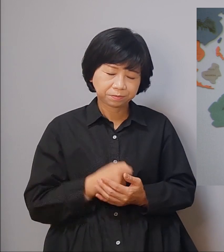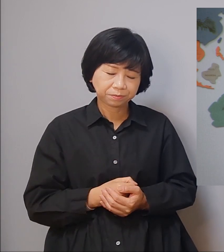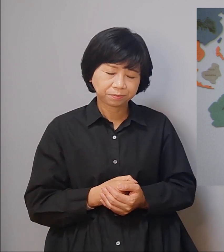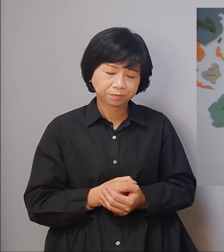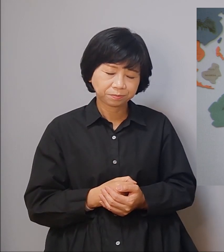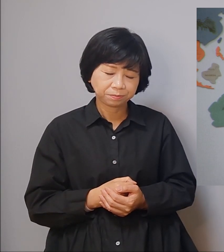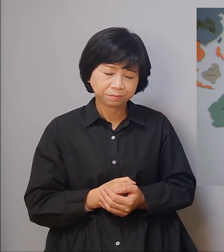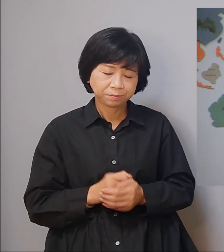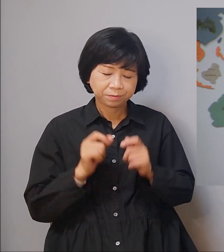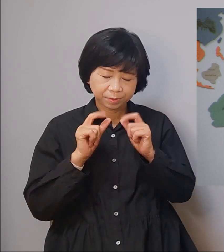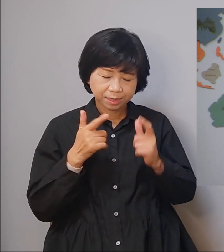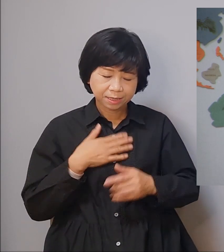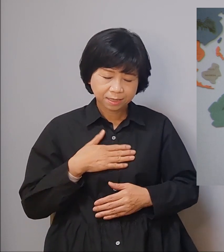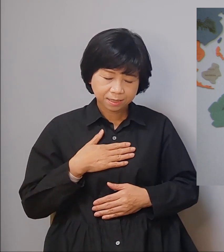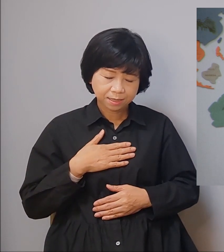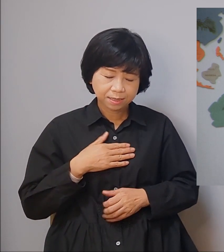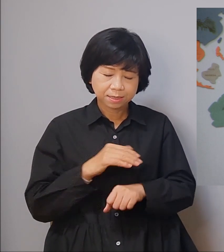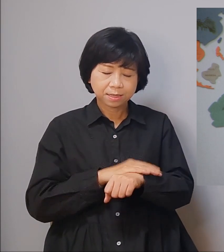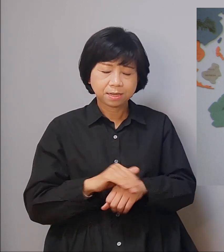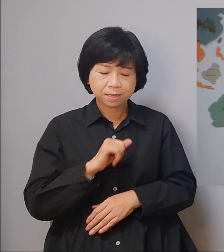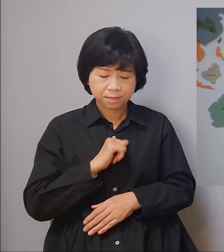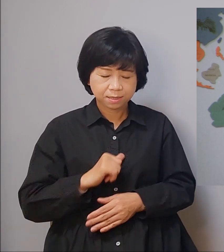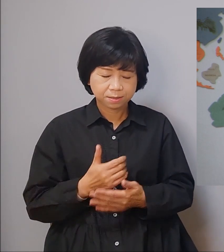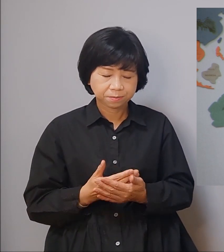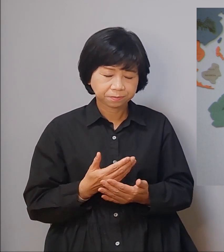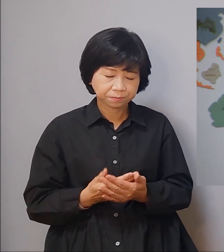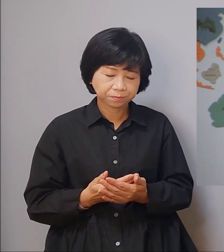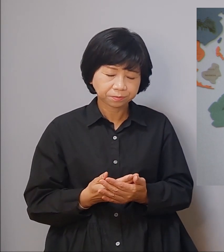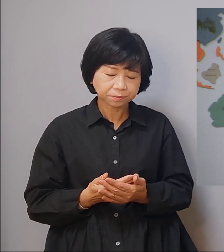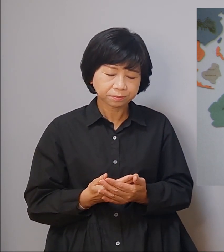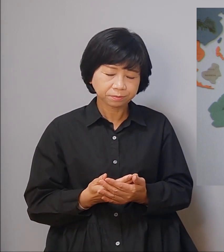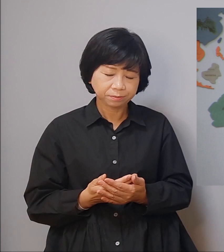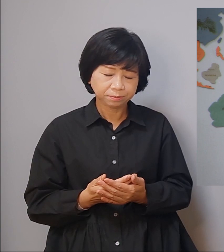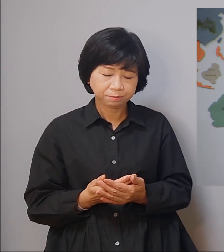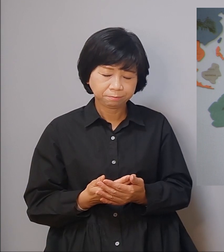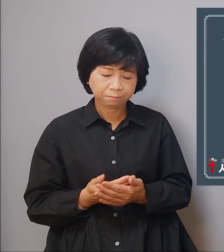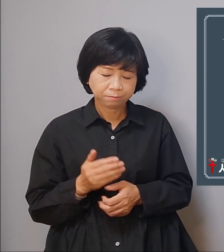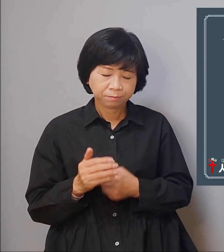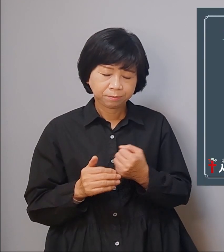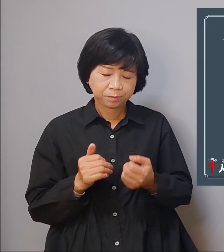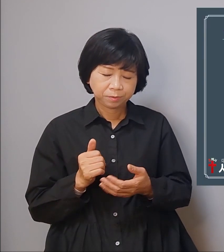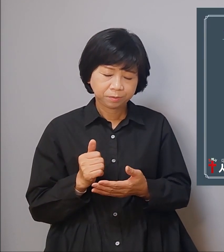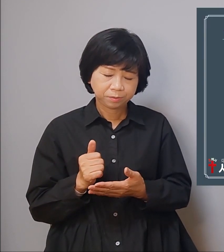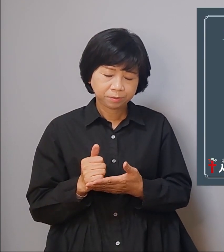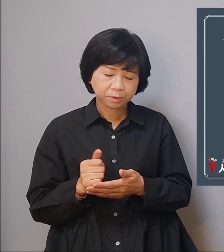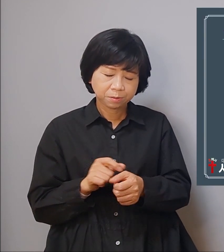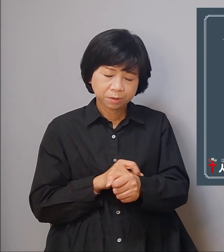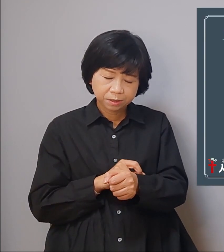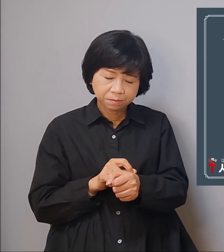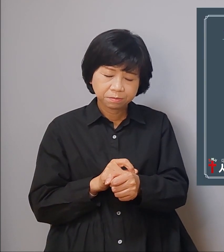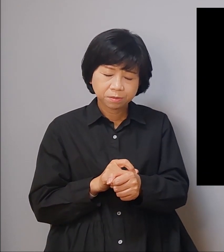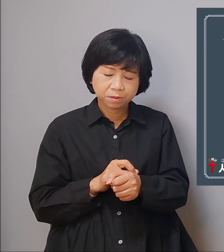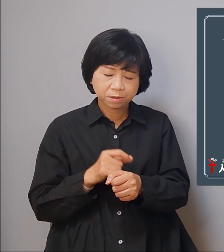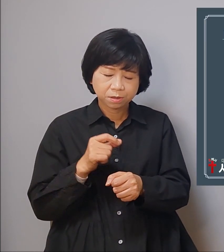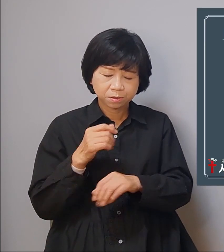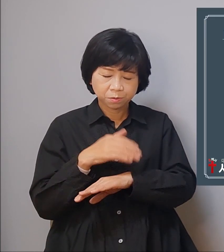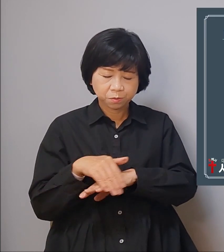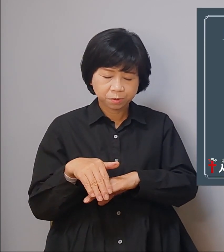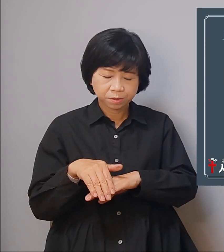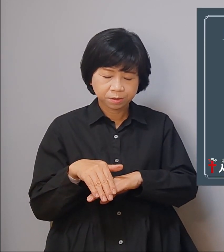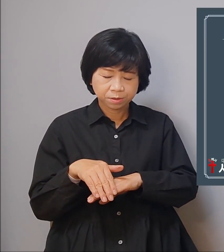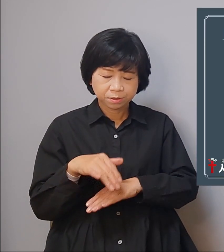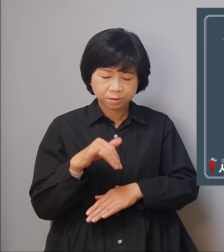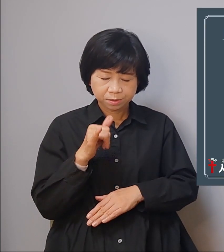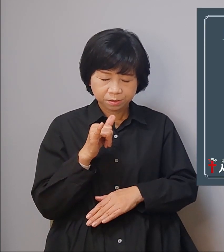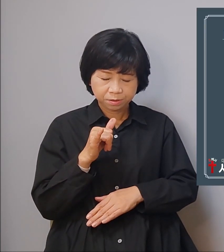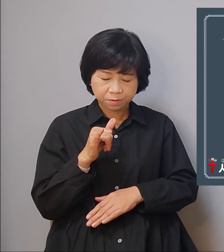있도록 우리 하나님 도와주시옵소서. 여전히 함께 하신 하나님을 찬양합니다. 하나님 아버지, 주의 은혜가